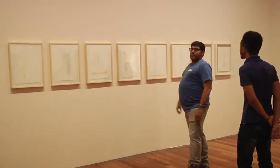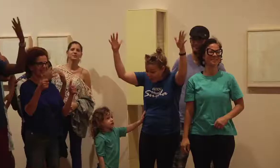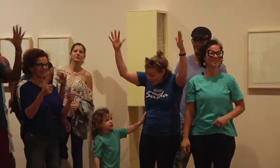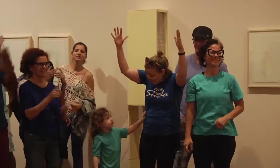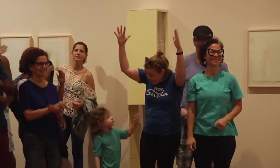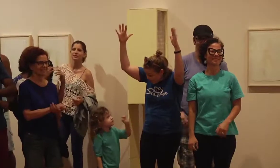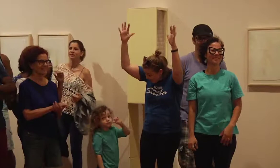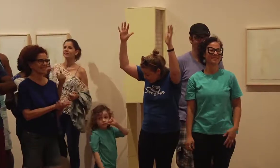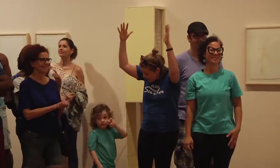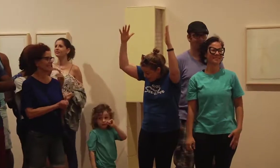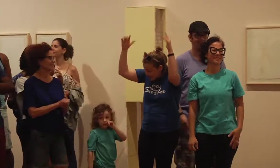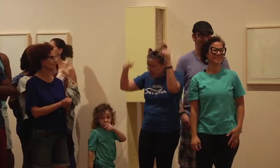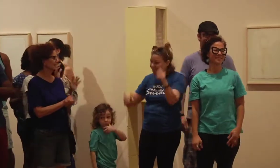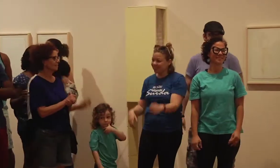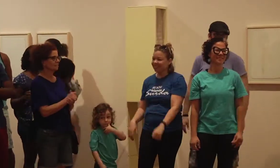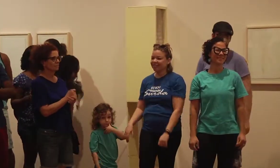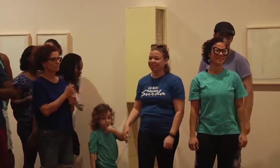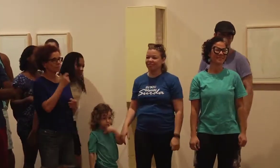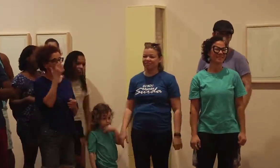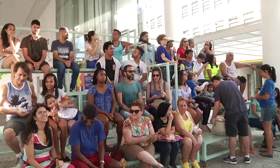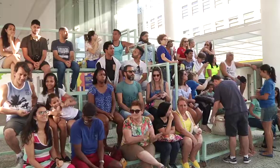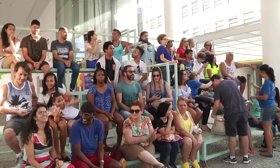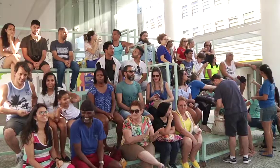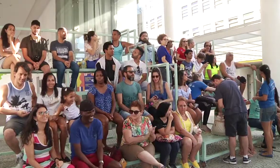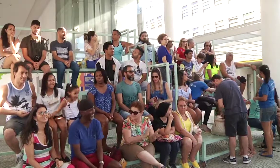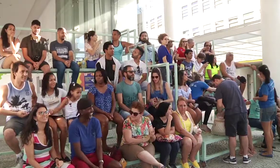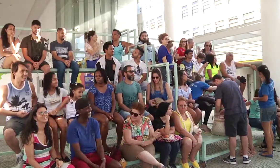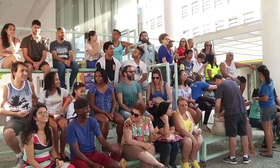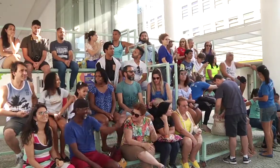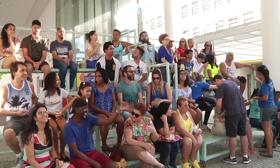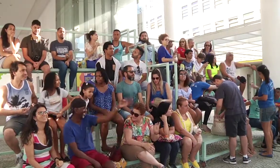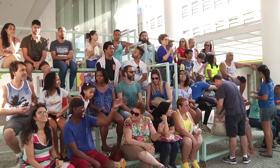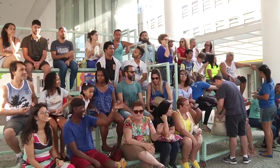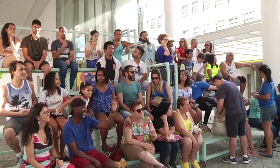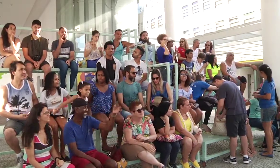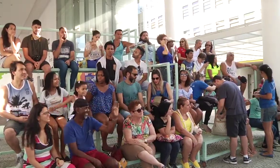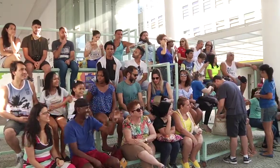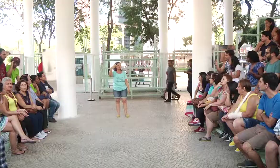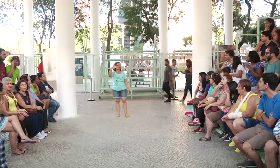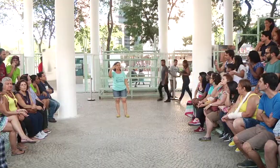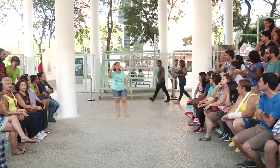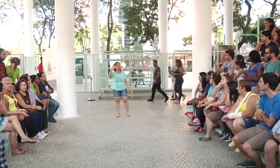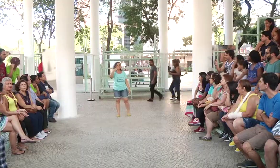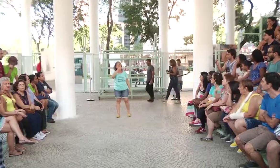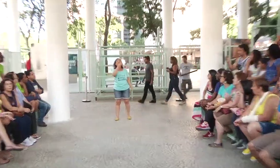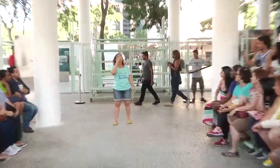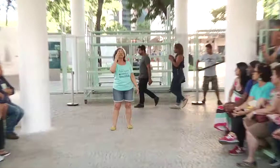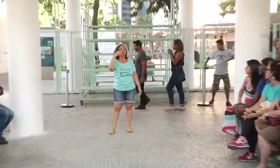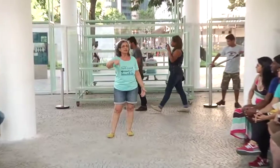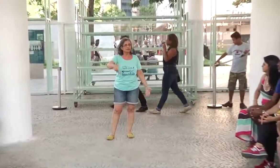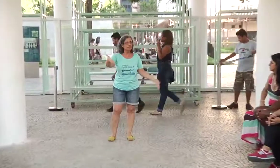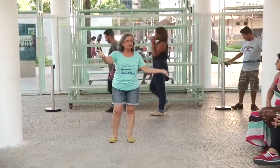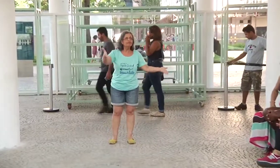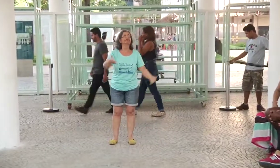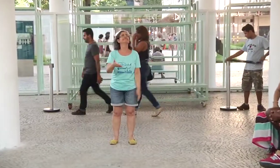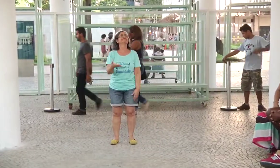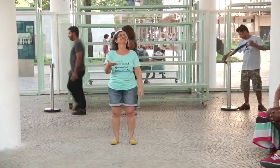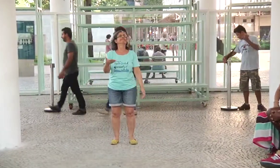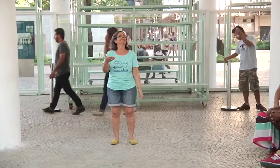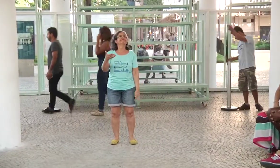tão explicitado. Agradeço a todos que vieram hoje, nessa data especial, que é o dia 23 de setembro, que é a data que